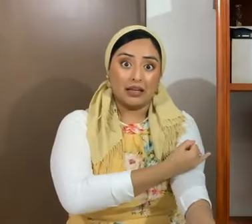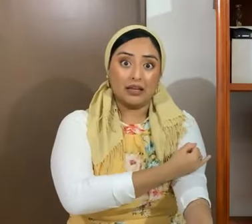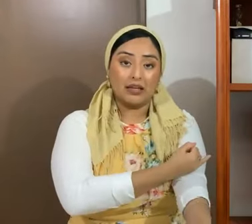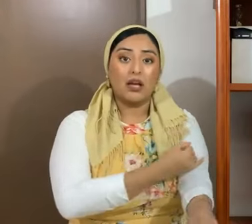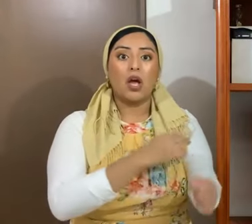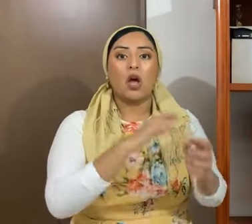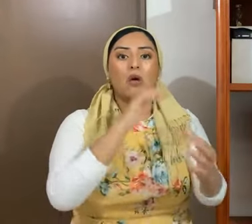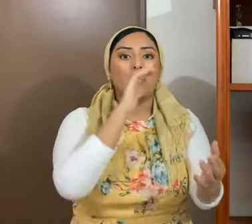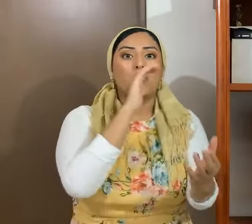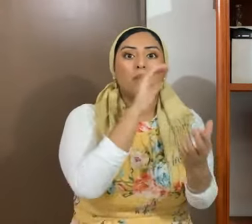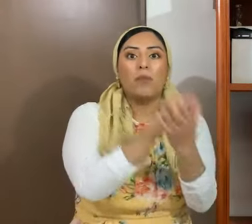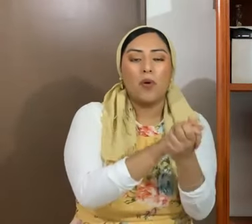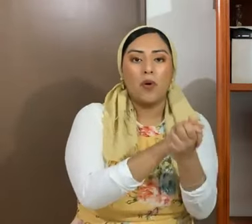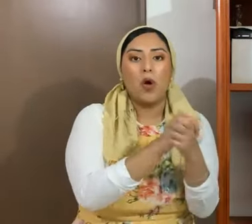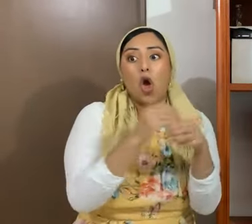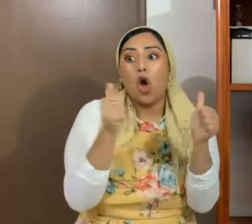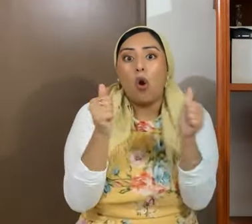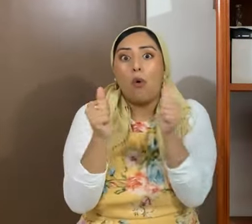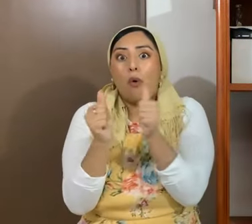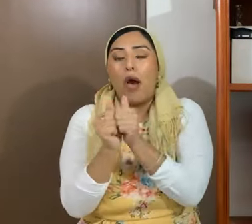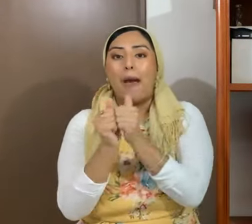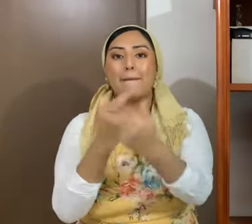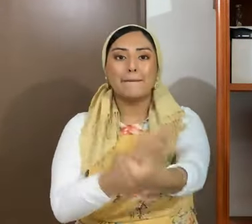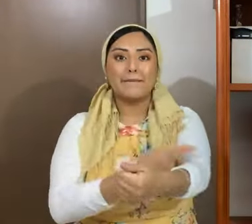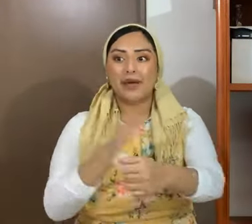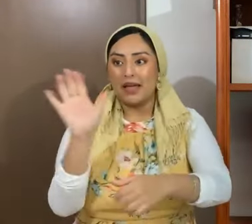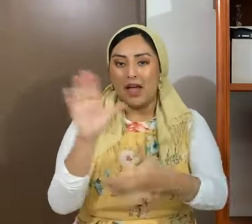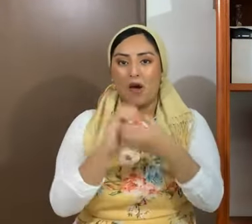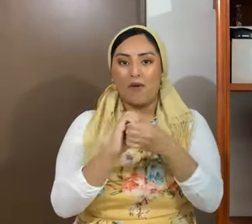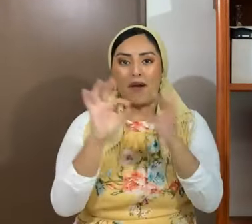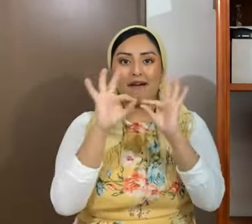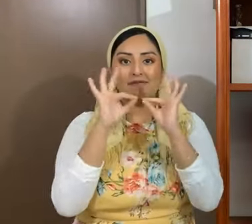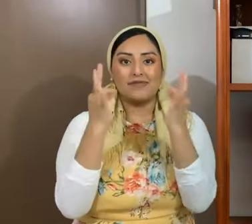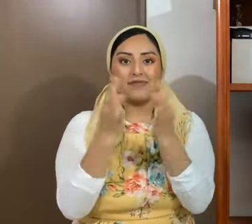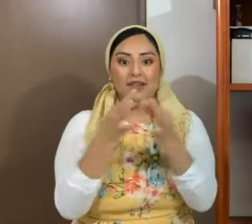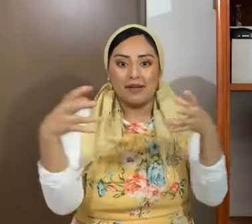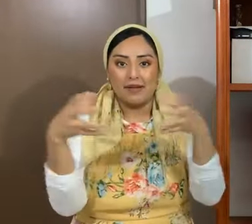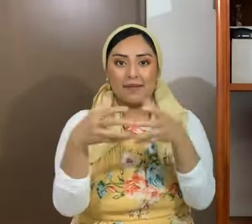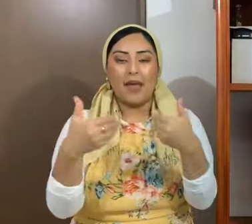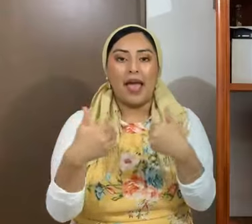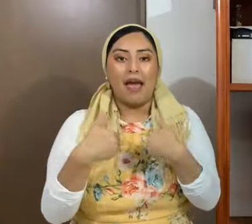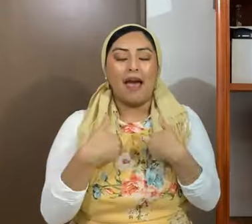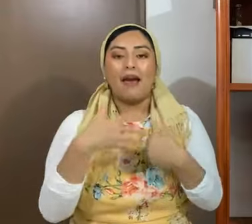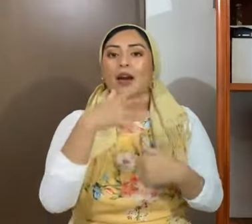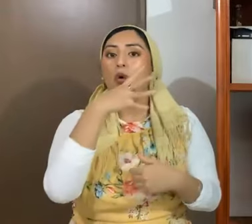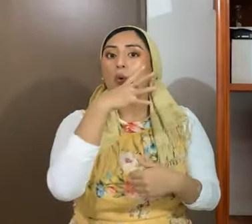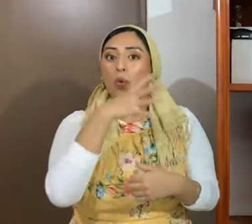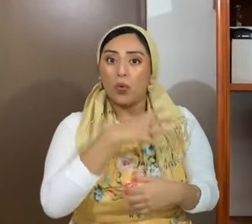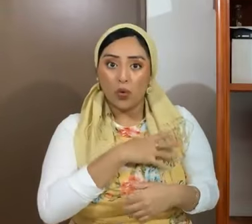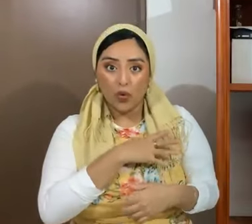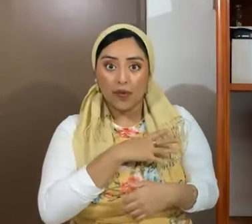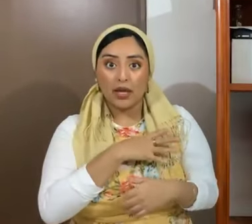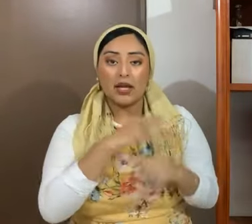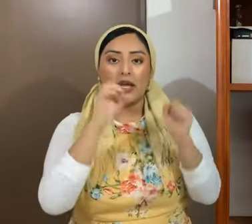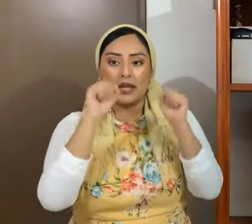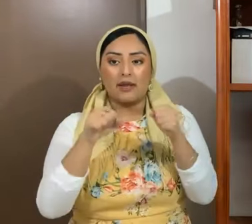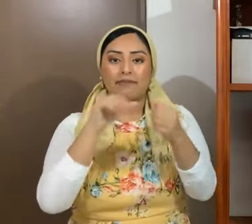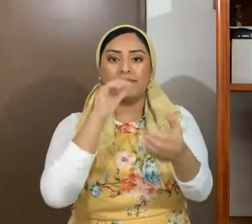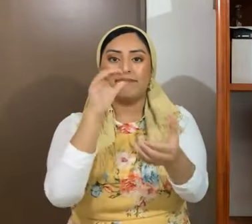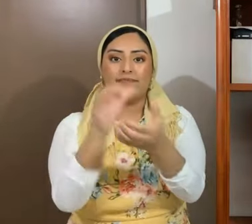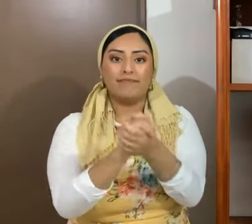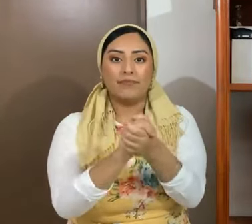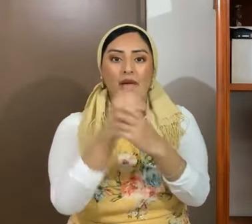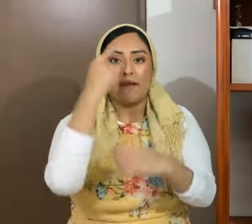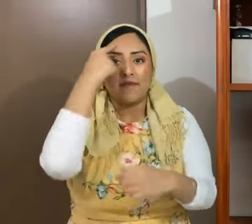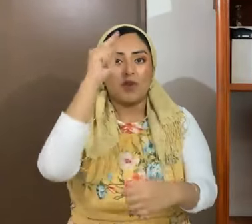había familia, llegó la noticia de que en la familia había mujeres, en este caso Rebeca, que se podían tomar como